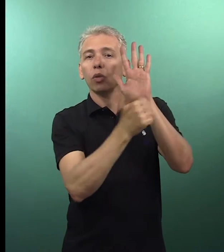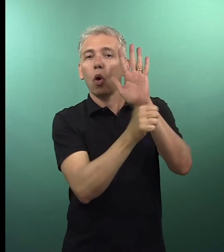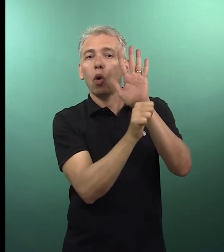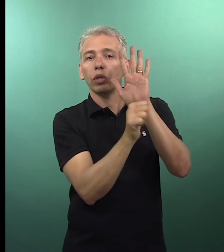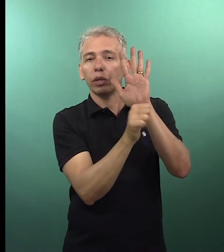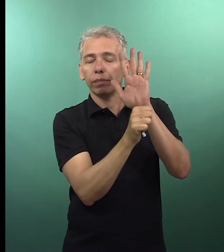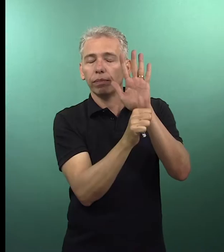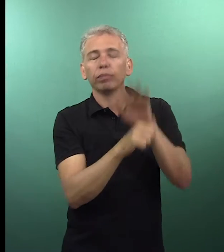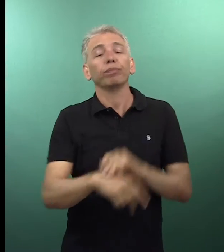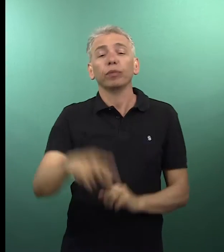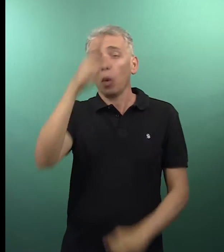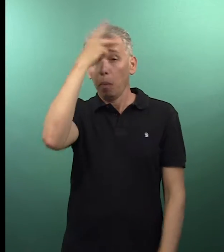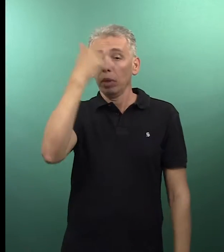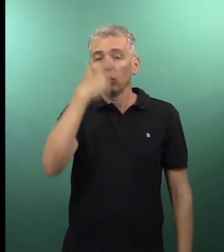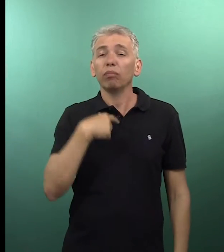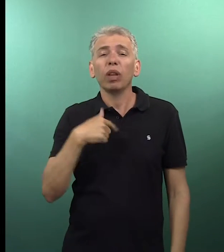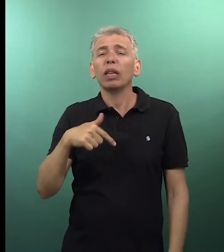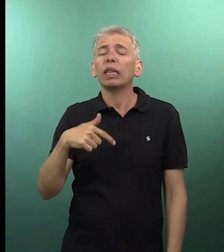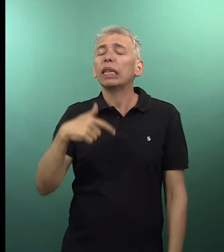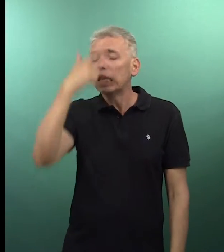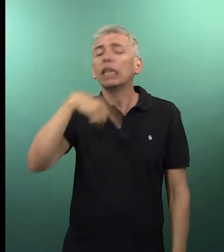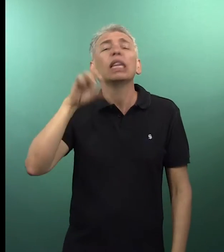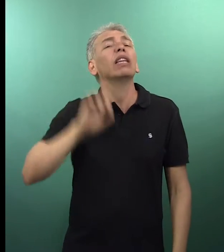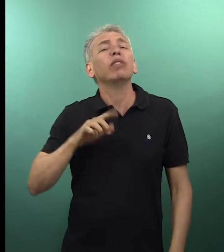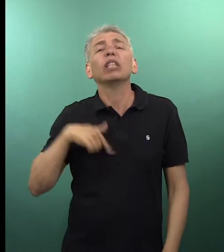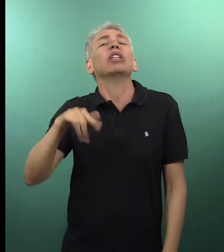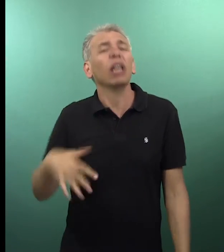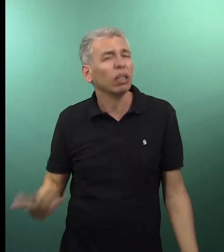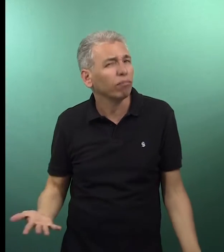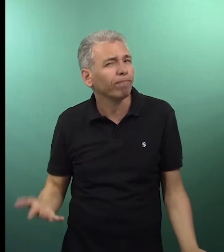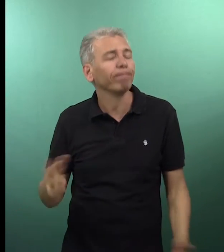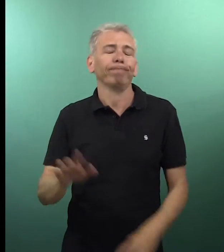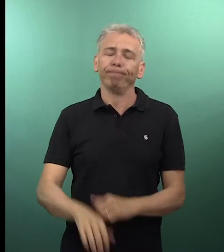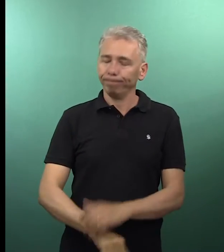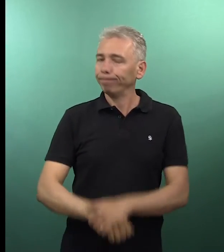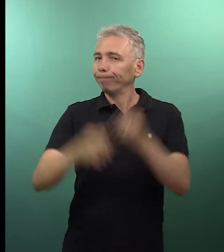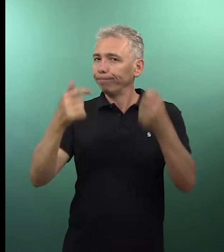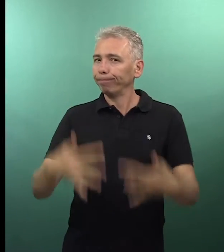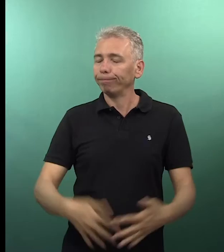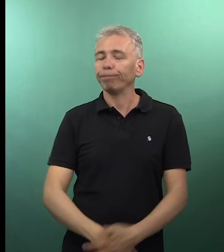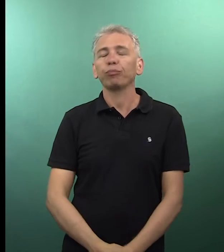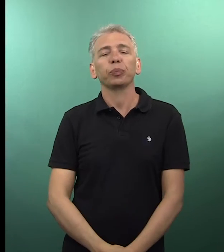a expressão deficiência auditiva compreende ainda a deficiência de fala